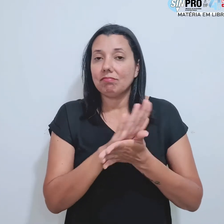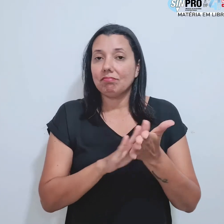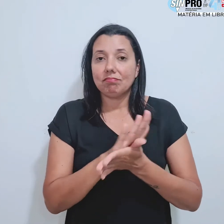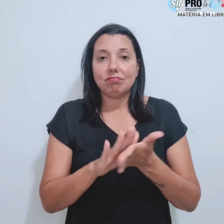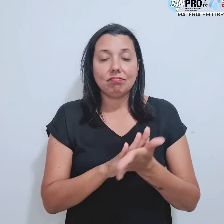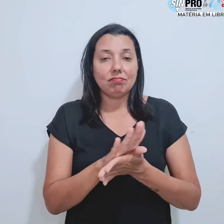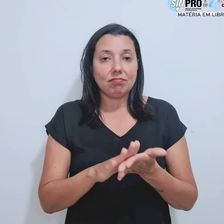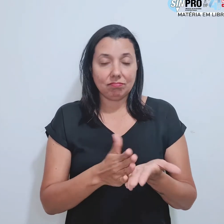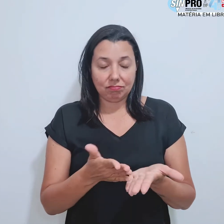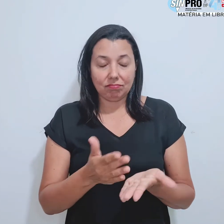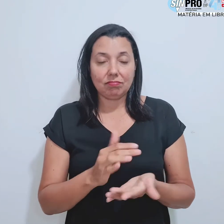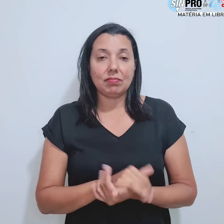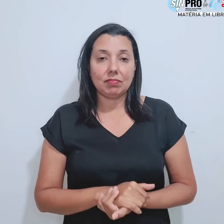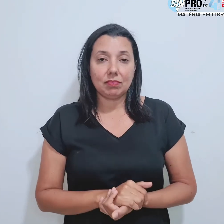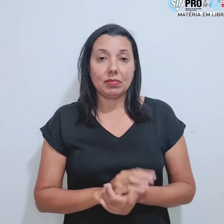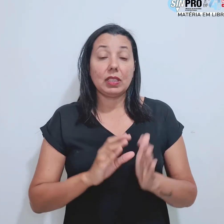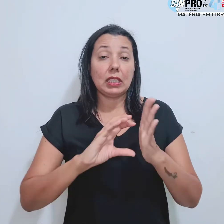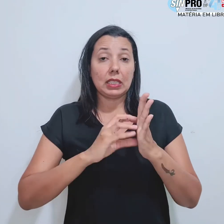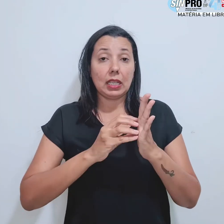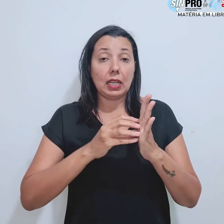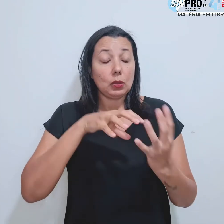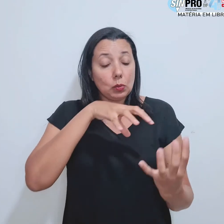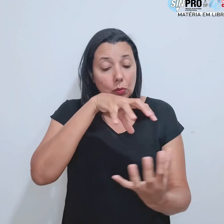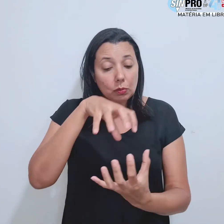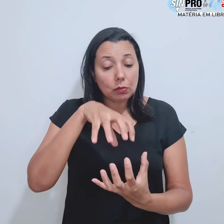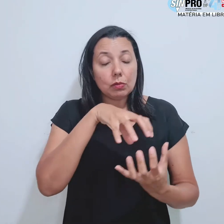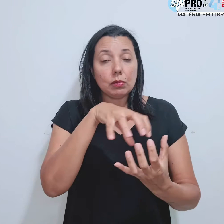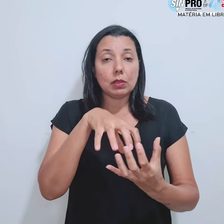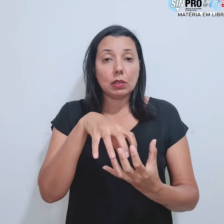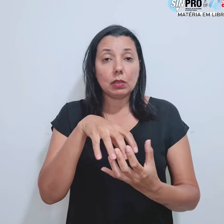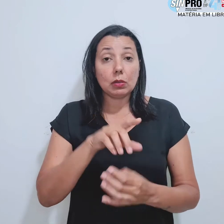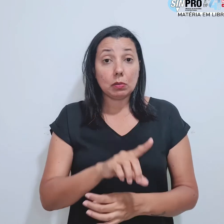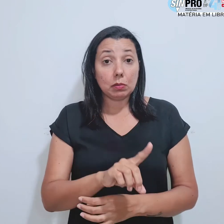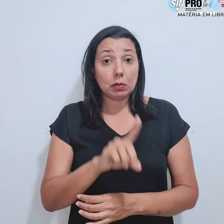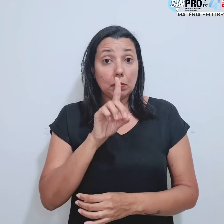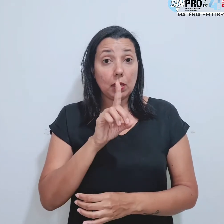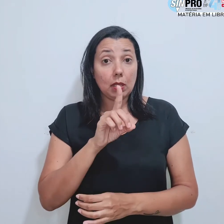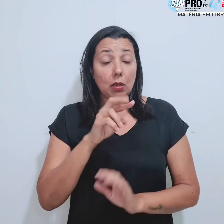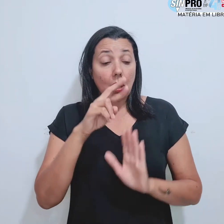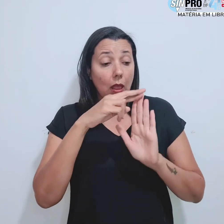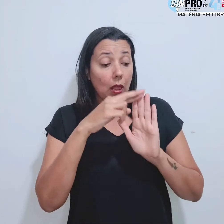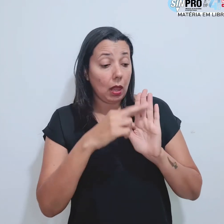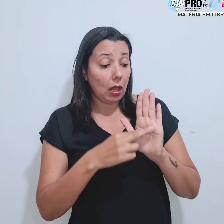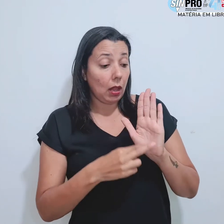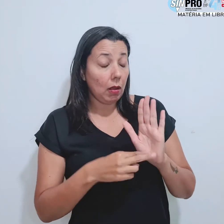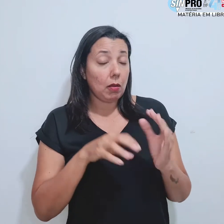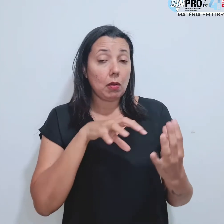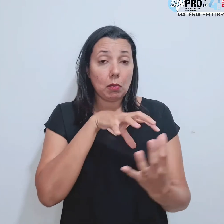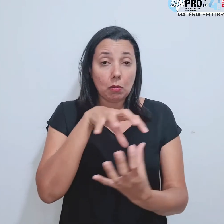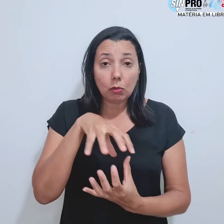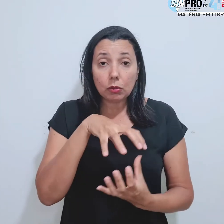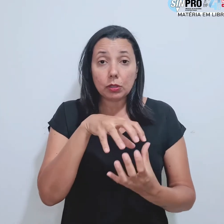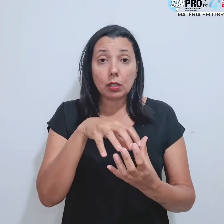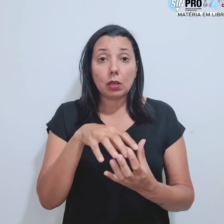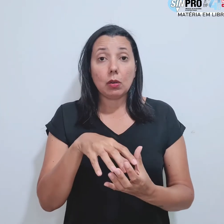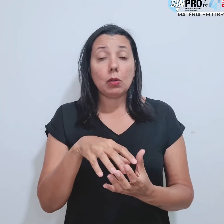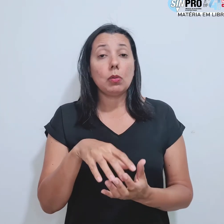alguma. Dados mundiais. O primeiro relatório mundial sobre